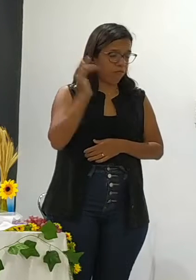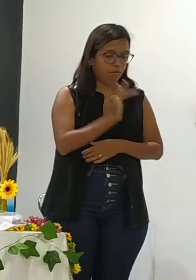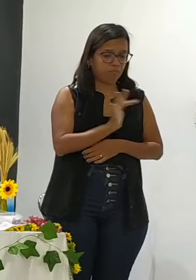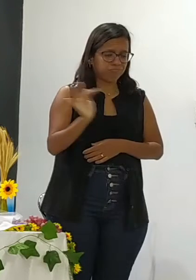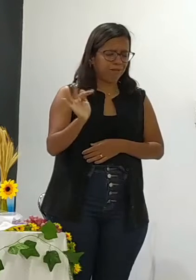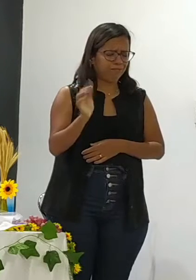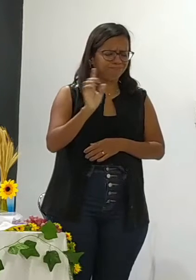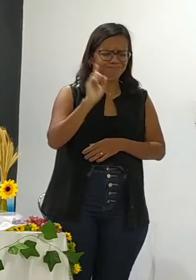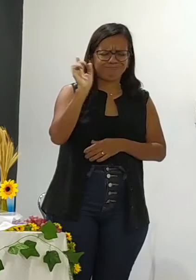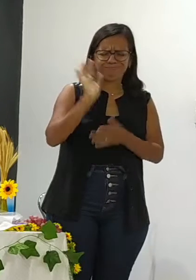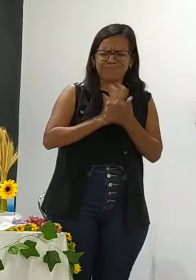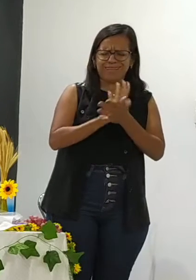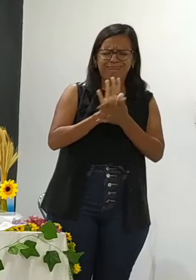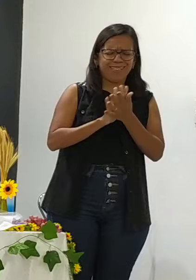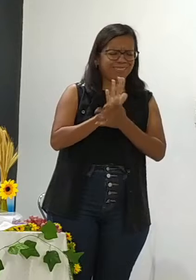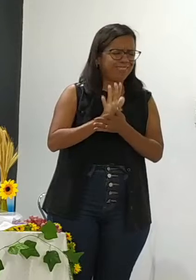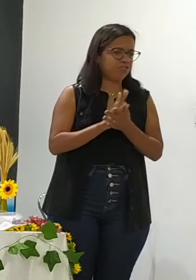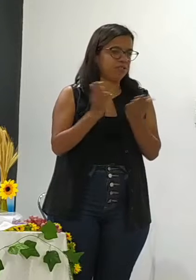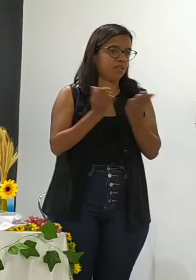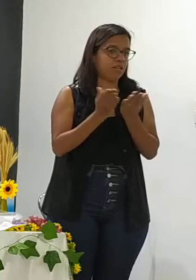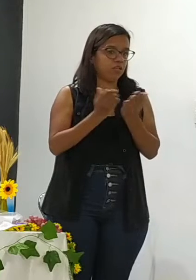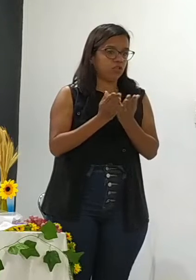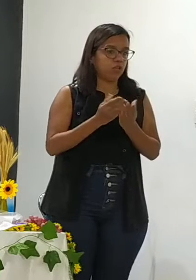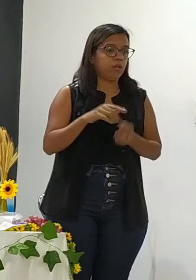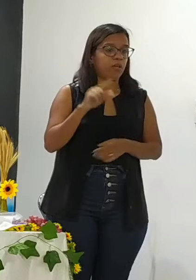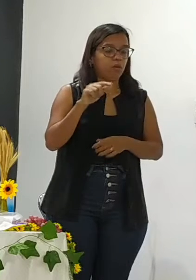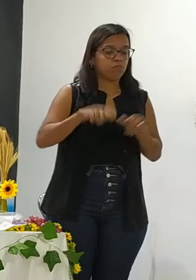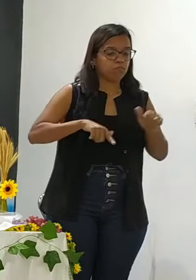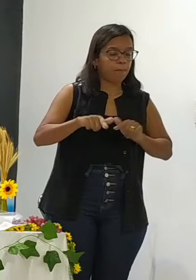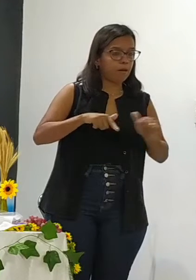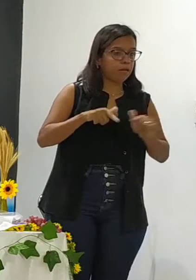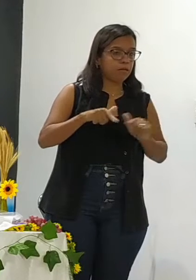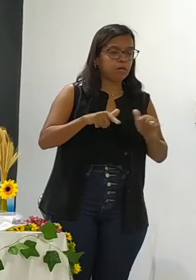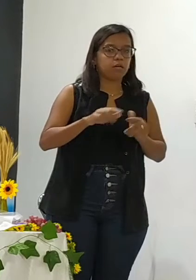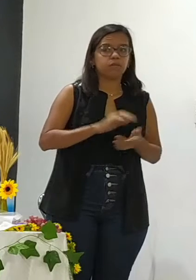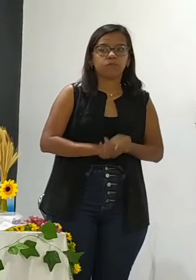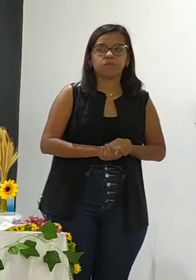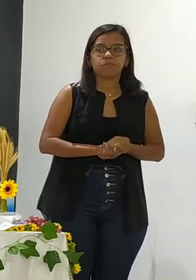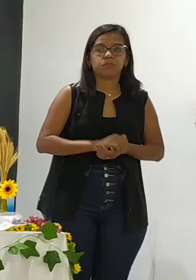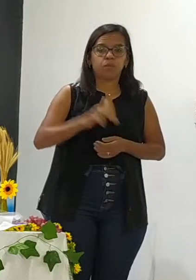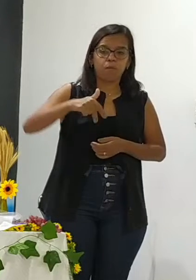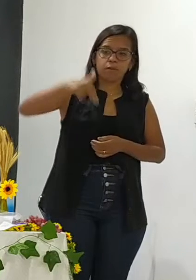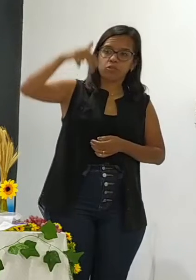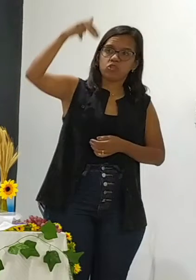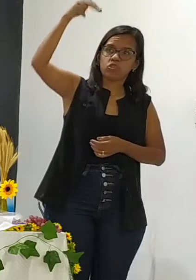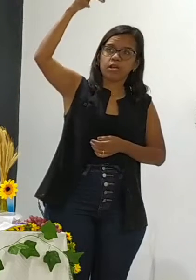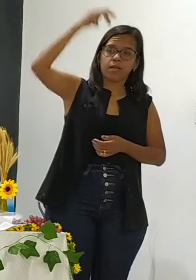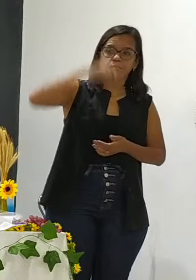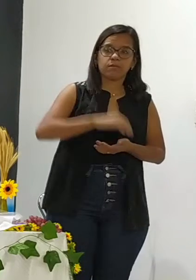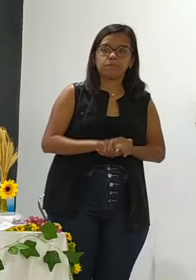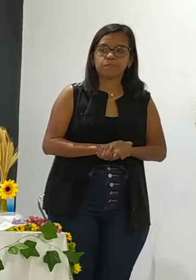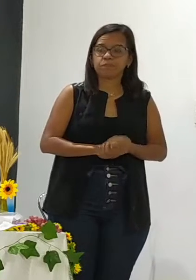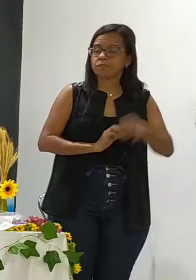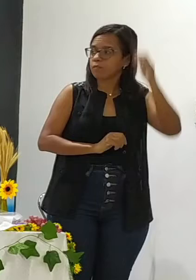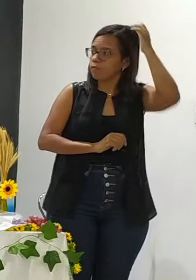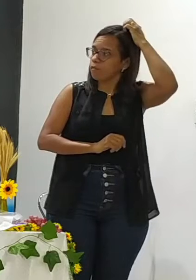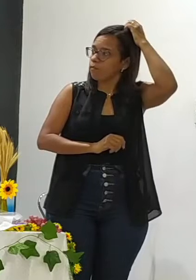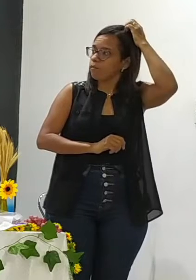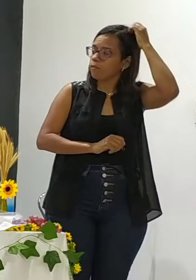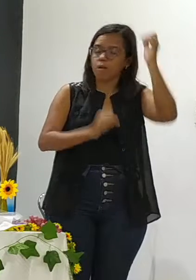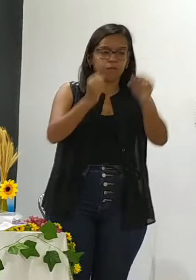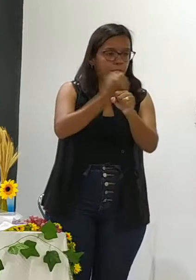Uma vez eu estava trabalhando ali no Curumbá, aí eu estou numa escada lá, um dia de domingo, pastor,